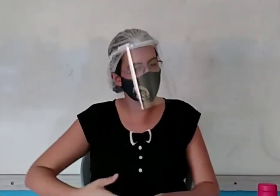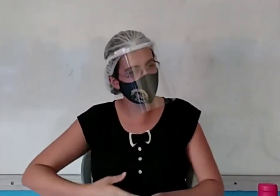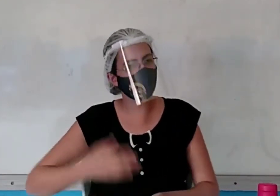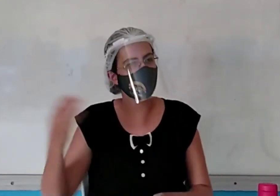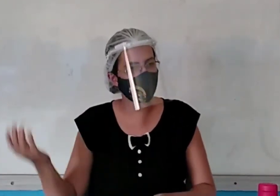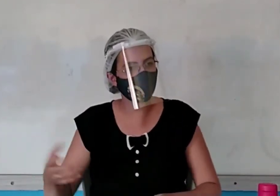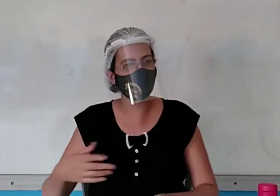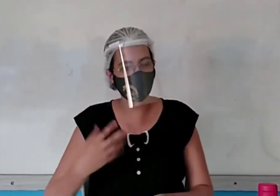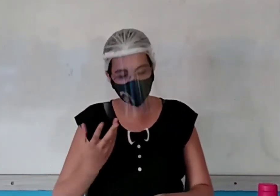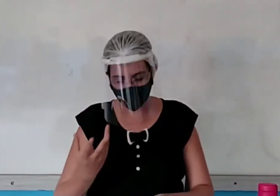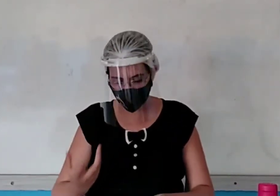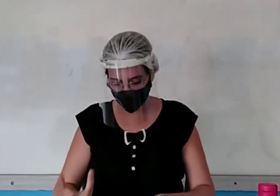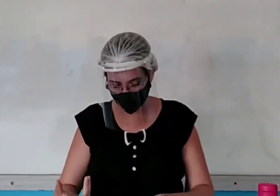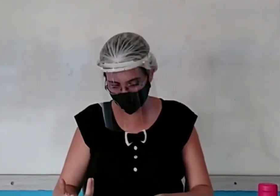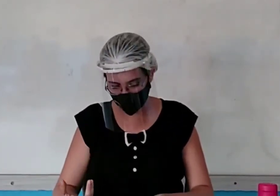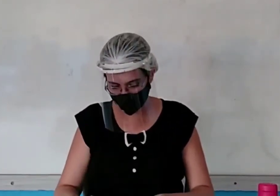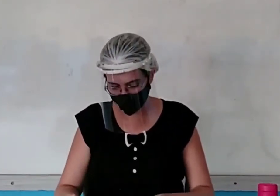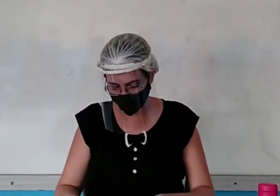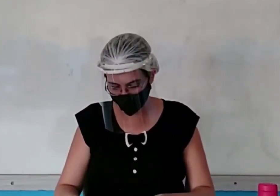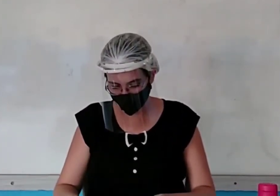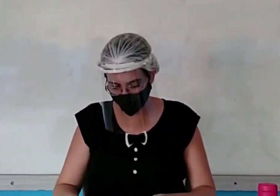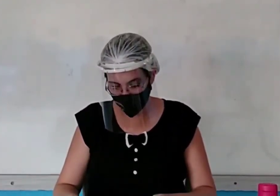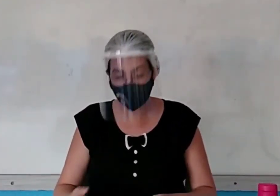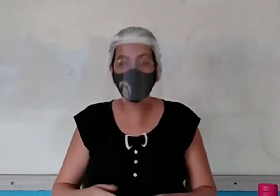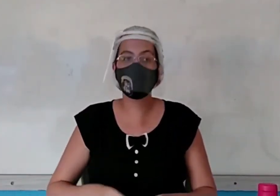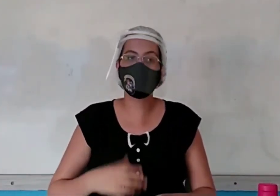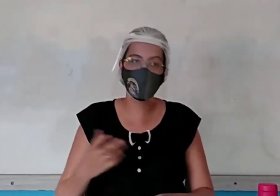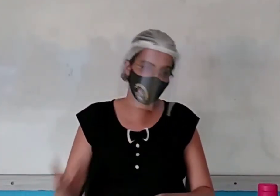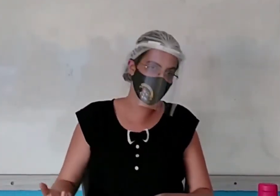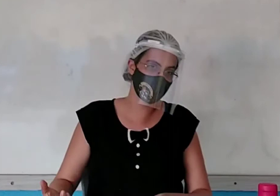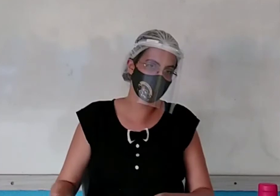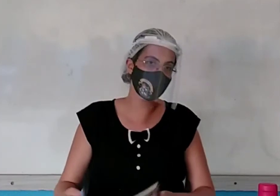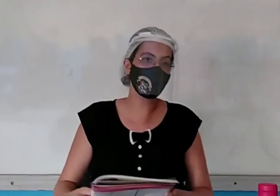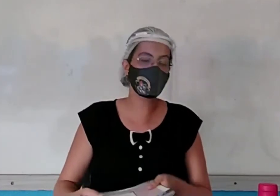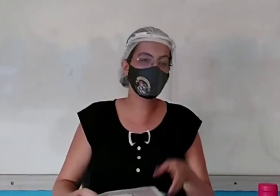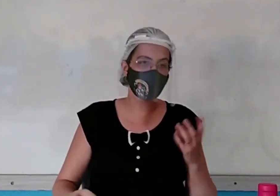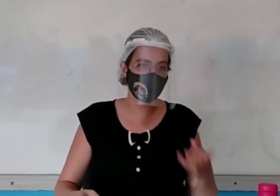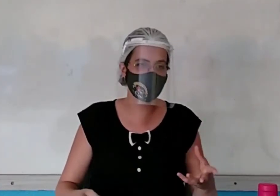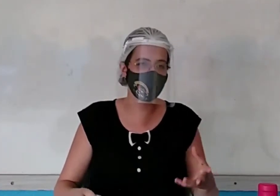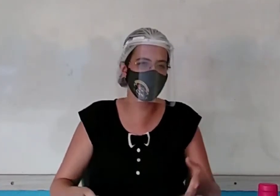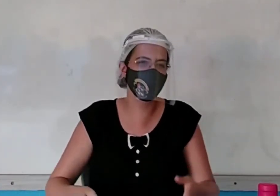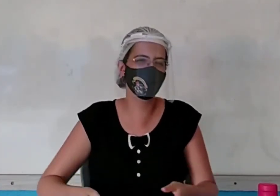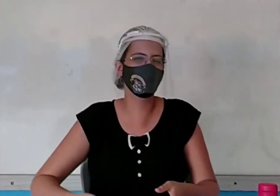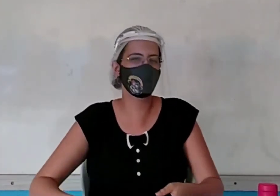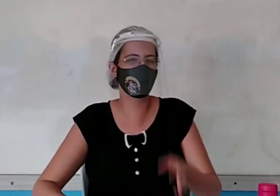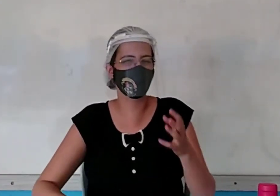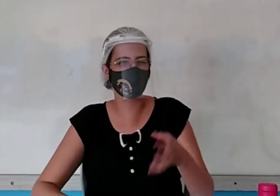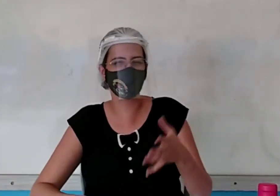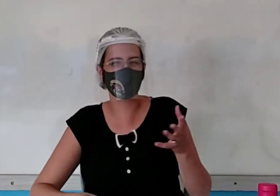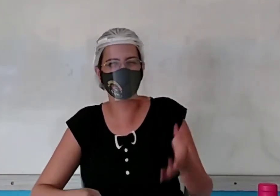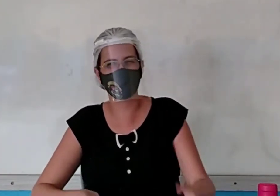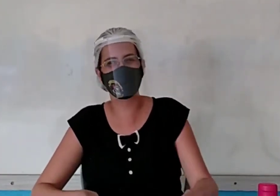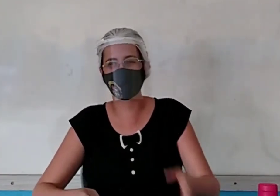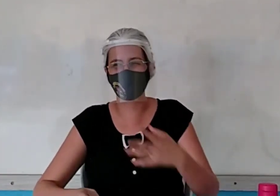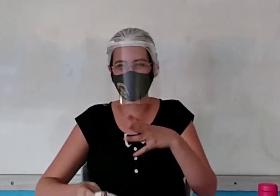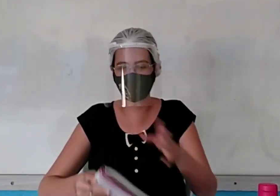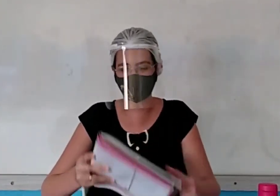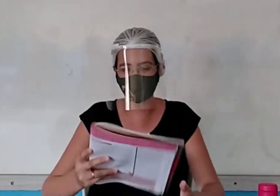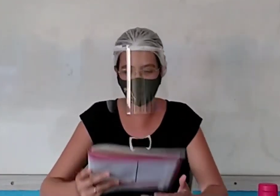aqui no nosso canal, o negócio acontece ao contrário. Aqui o povo foge. Chama-se blitz. Pega a moto, pega o carro, pega a galera que